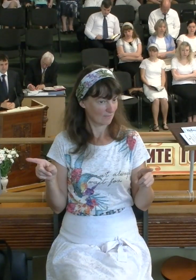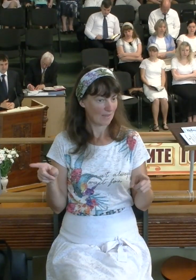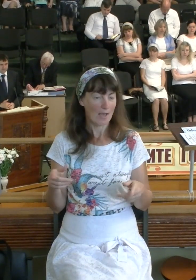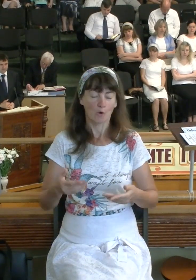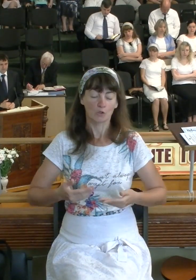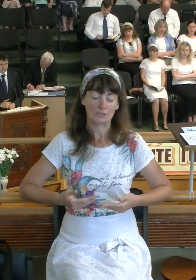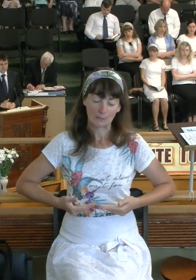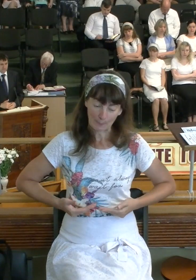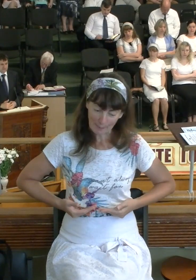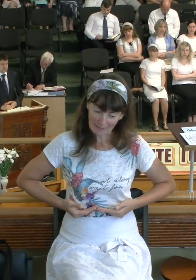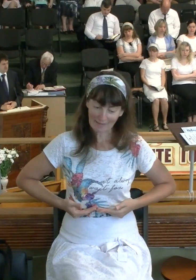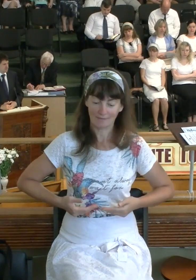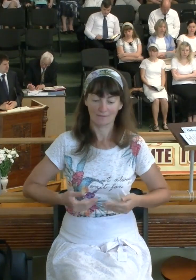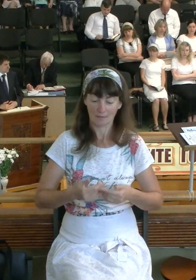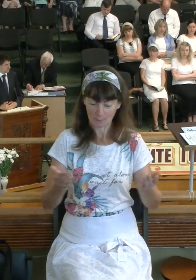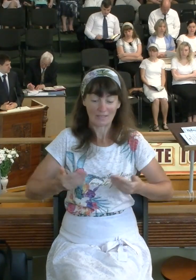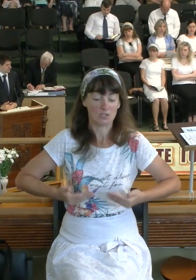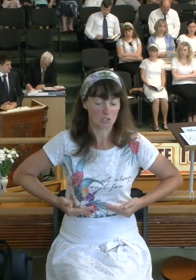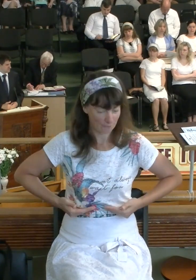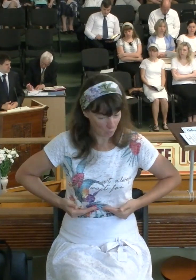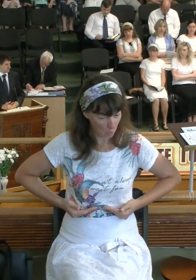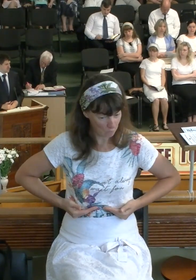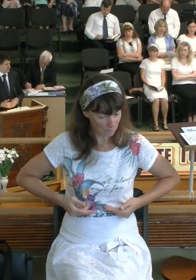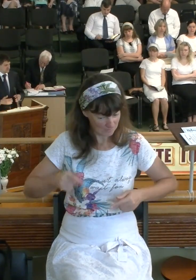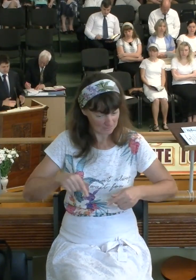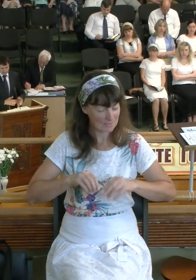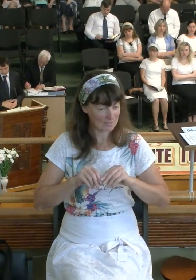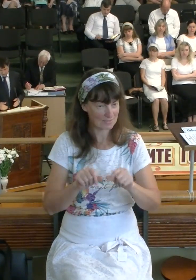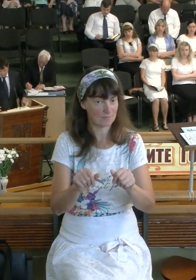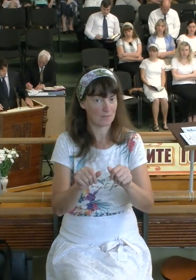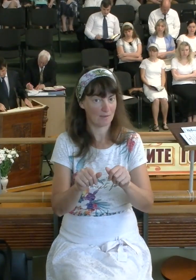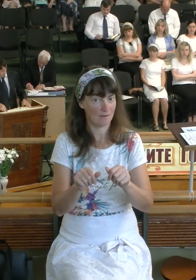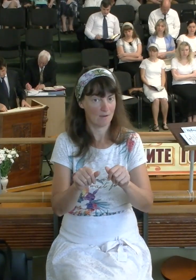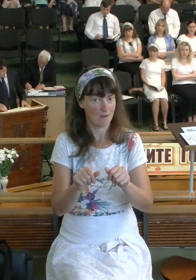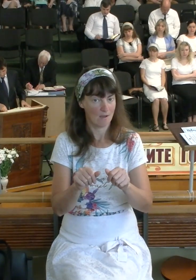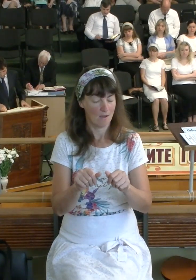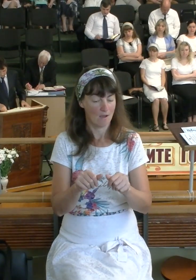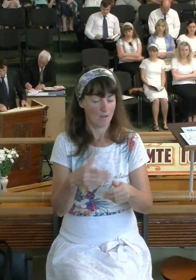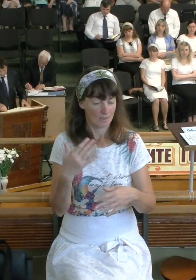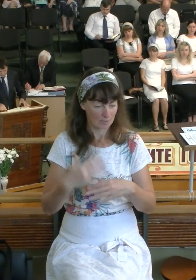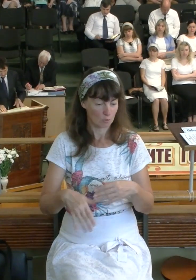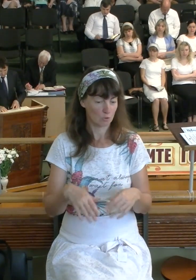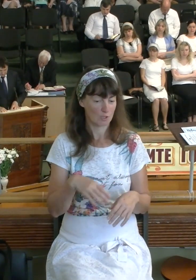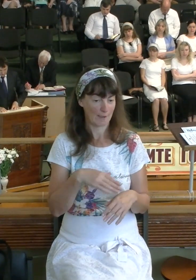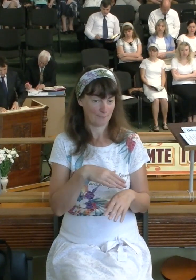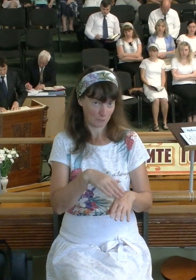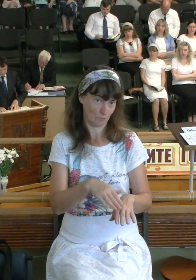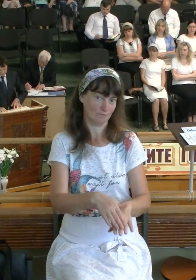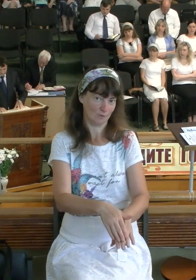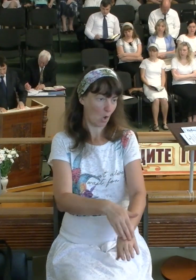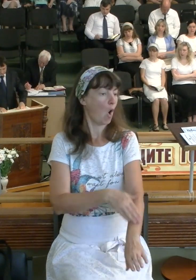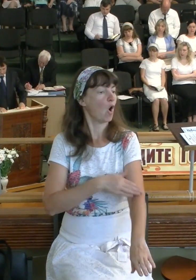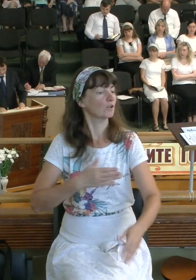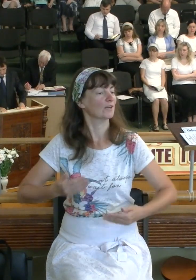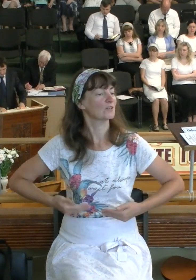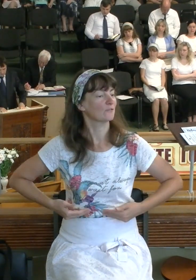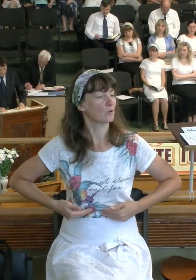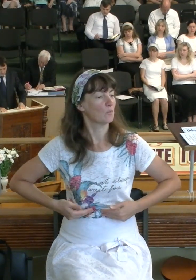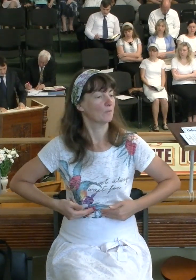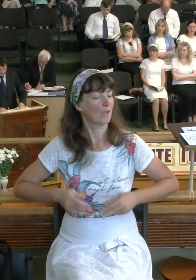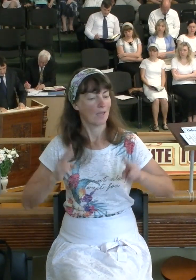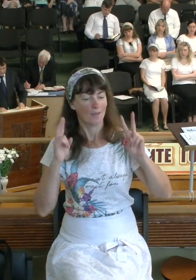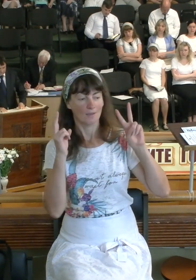имели благословение, мы можем посмотреть на нашу жизнь и можем сказать «да», действительно, Бог устраивал это, действительно, это была